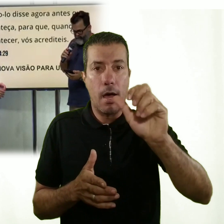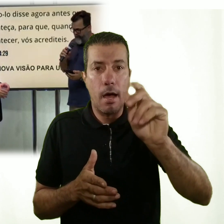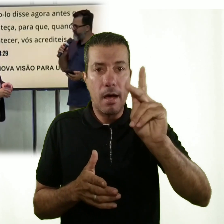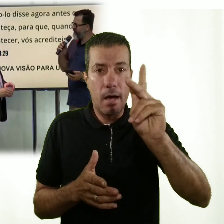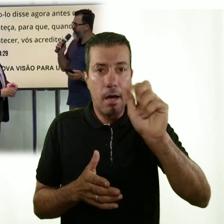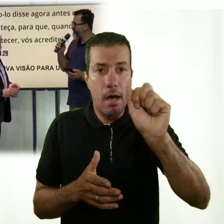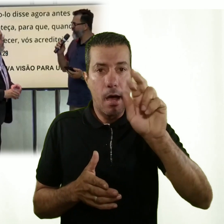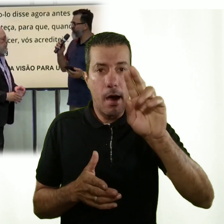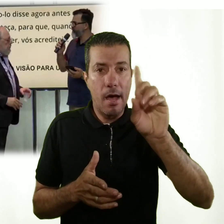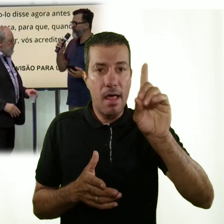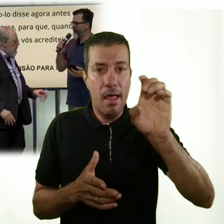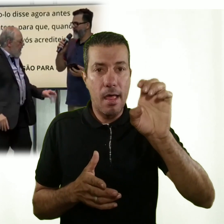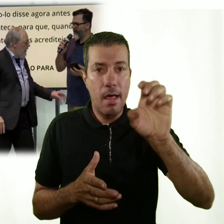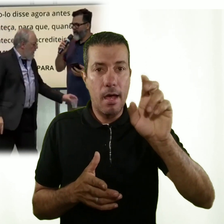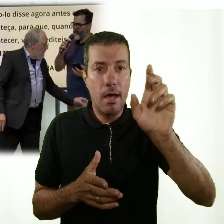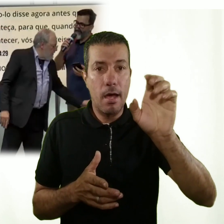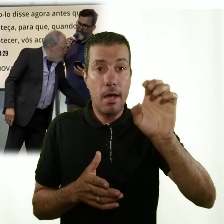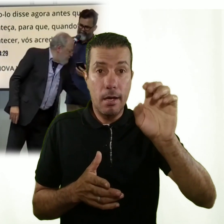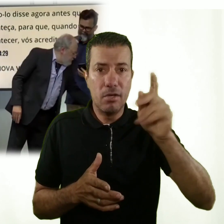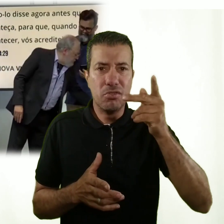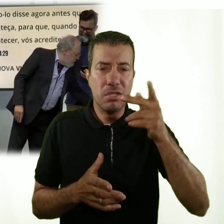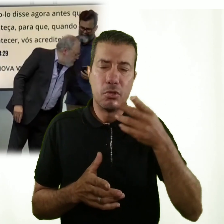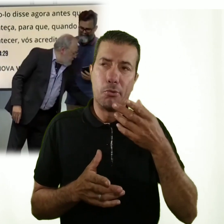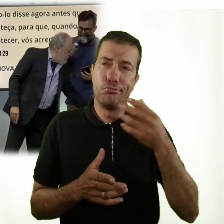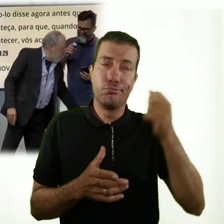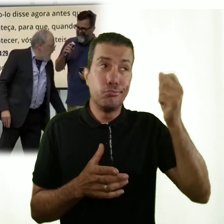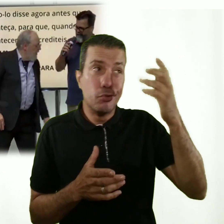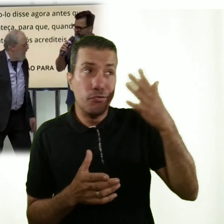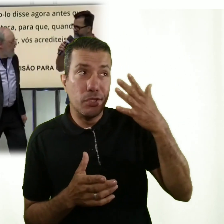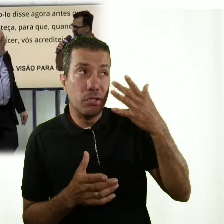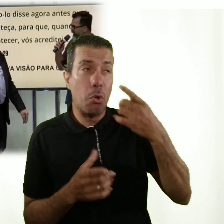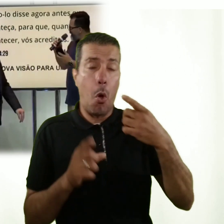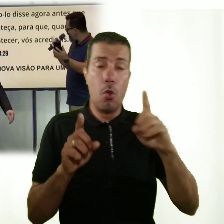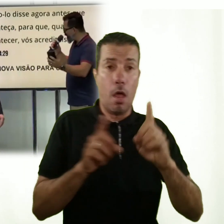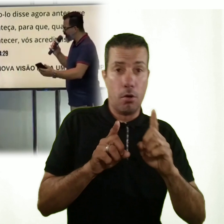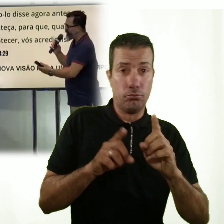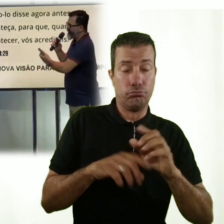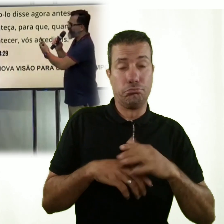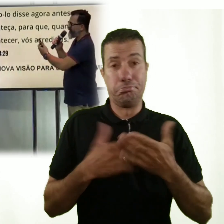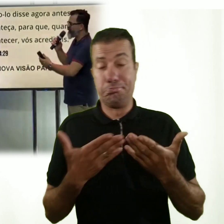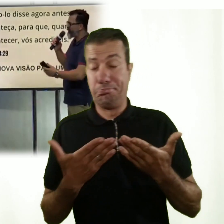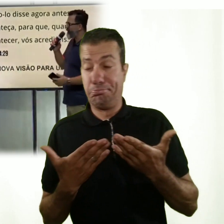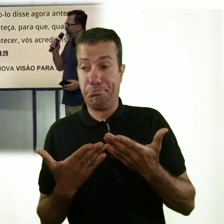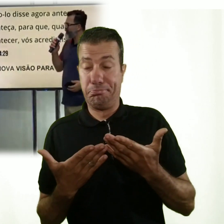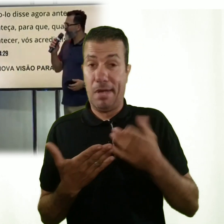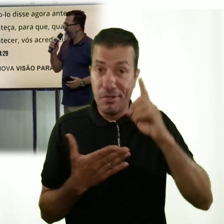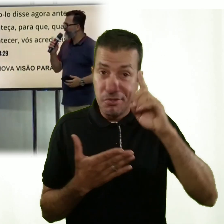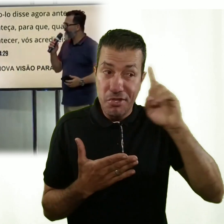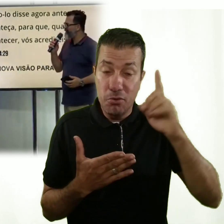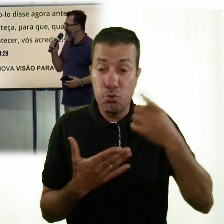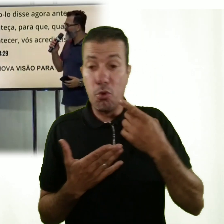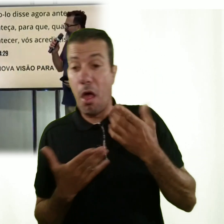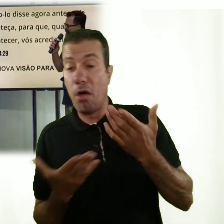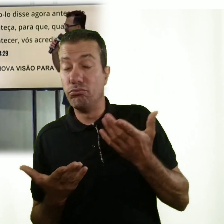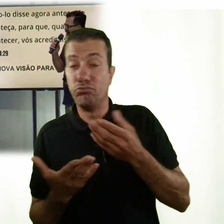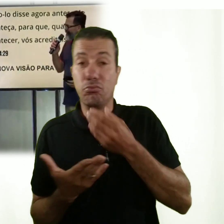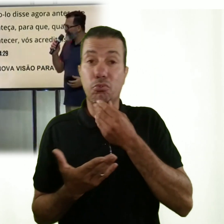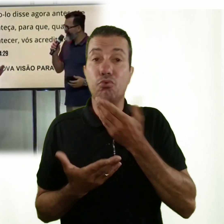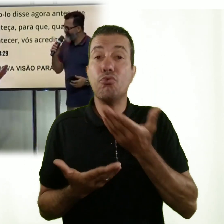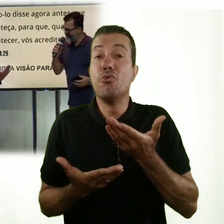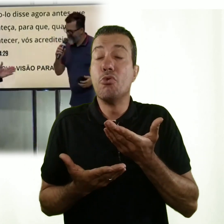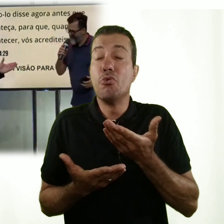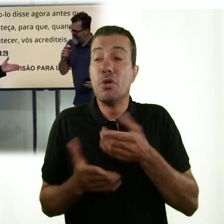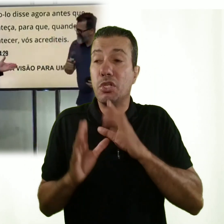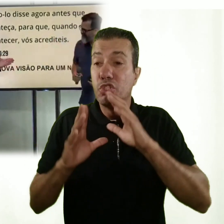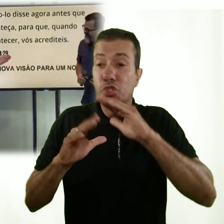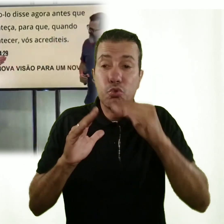vários campos. Eles são divinos ou não? O que você tem aí? Em cima do que nós vimos aqui, de toda a aula que